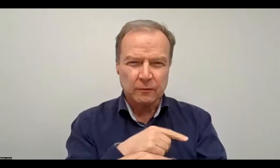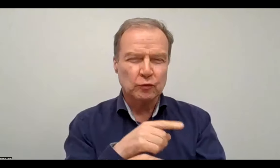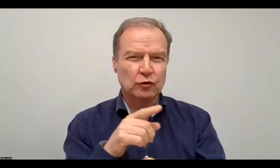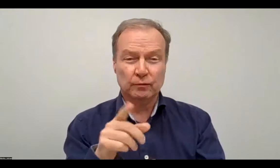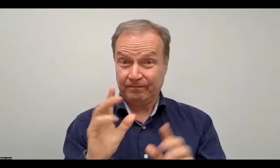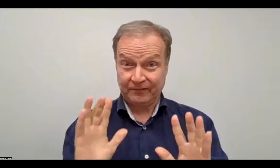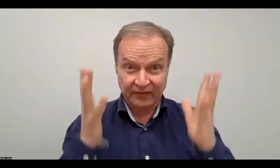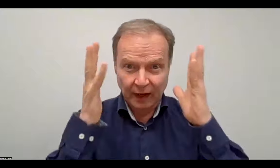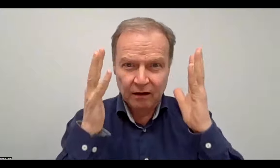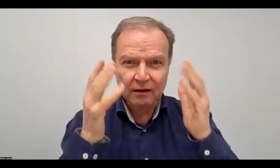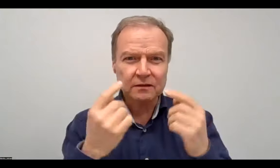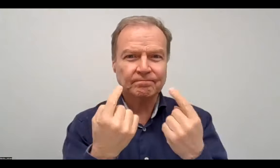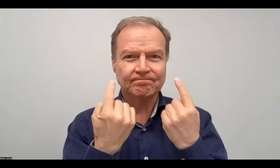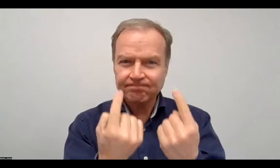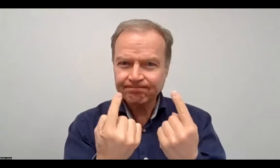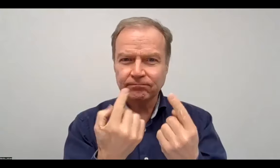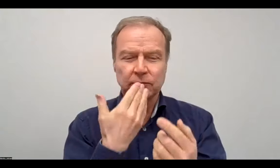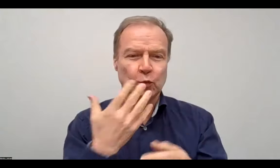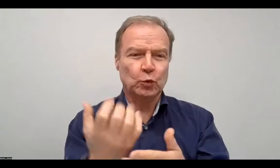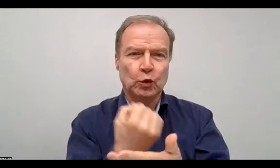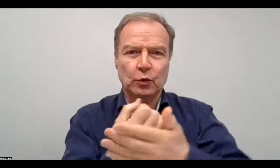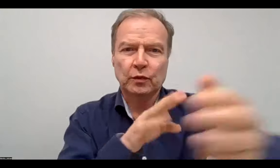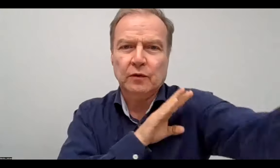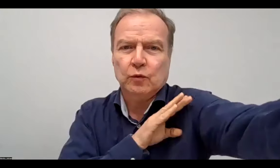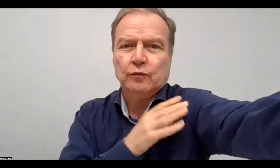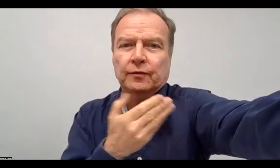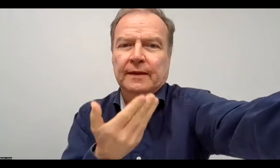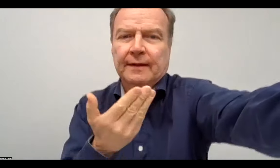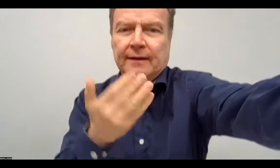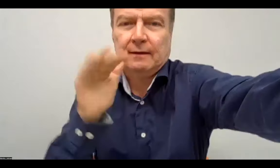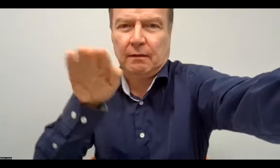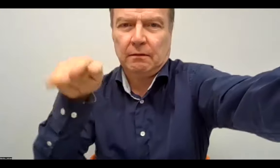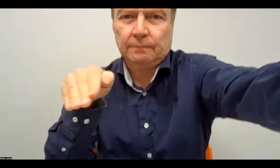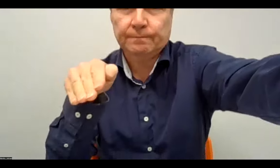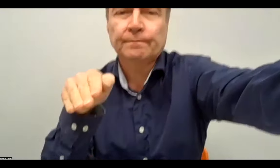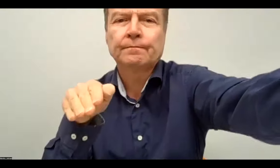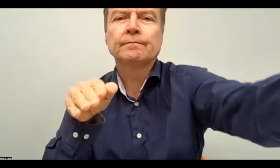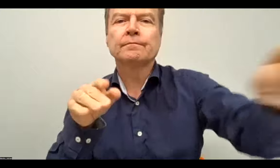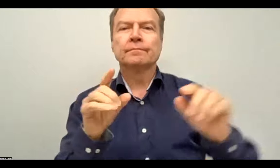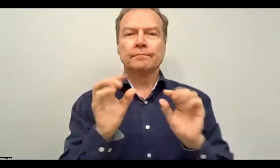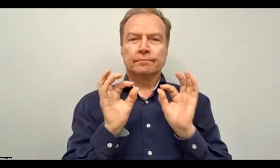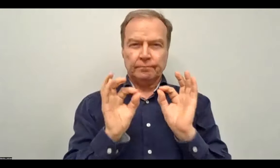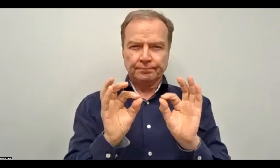Hyvä, kiitoksia Netta tästä puheenvuorosta. Erittäin vilkasta keskustelua,